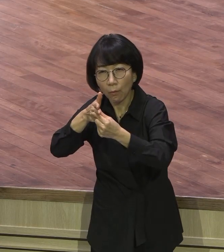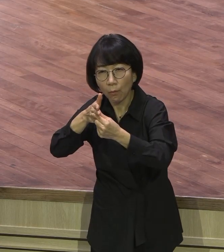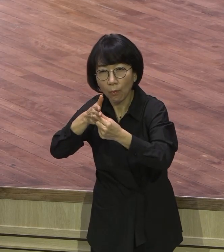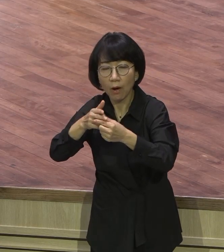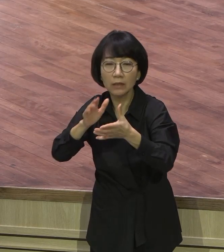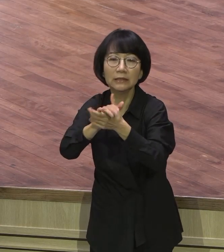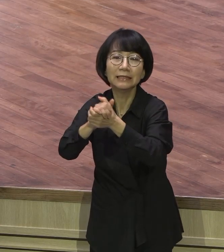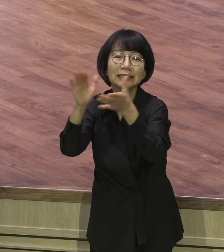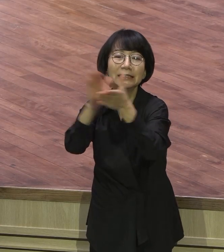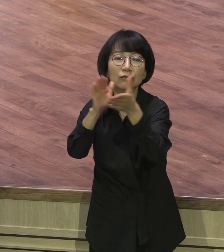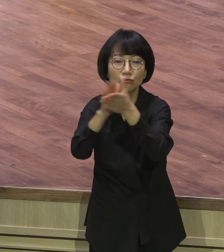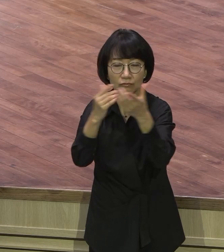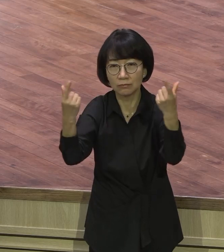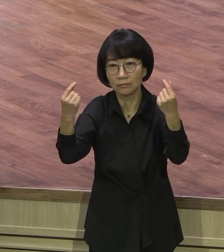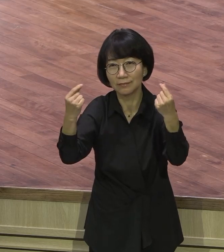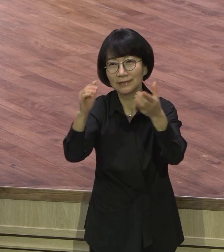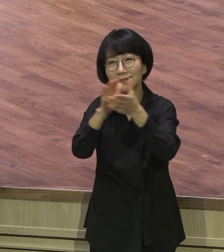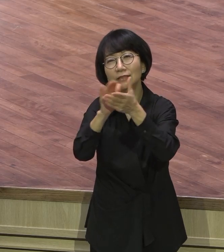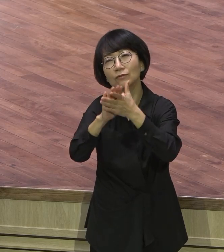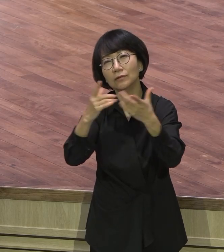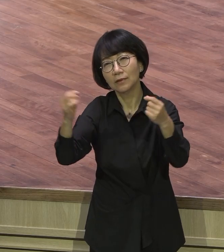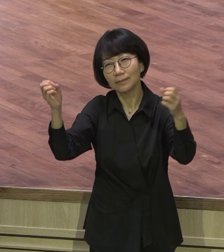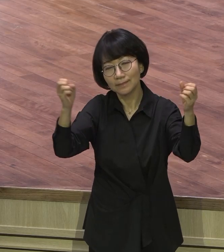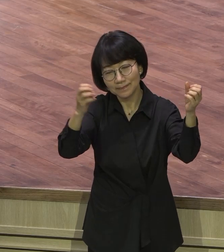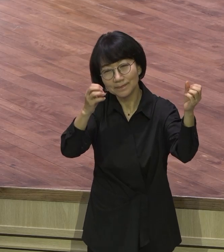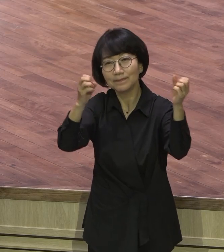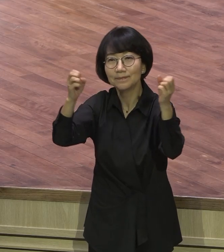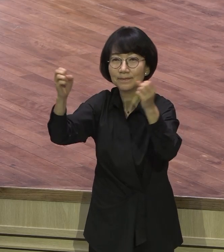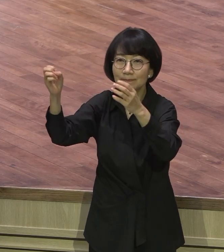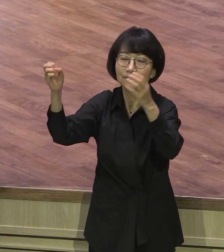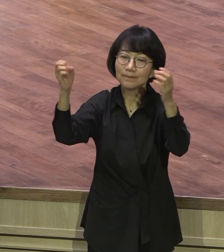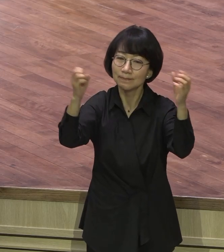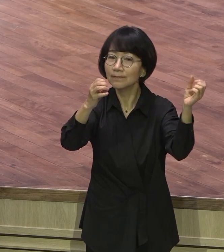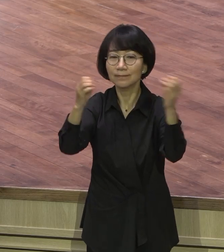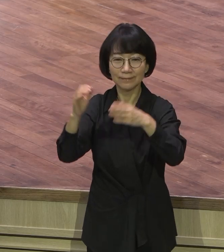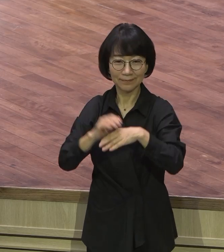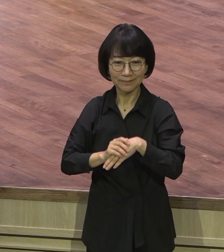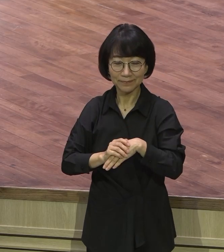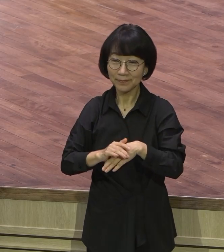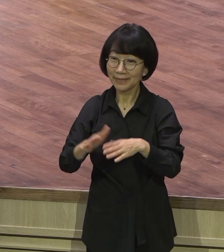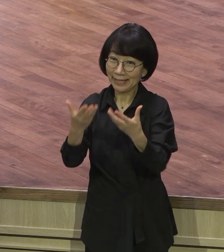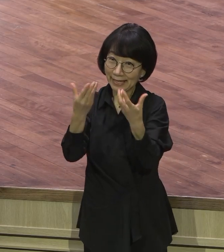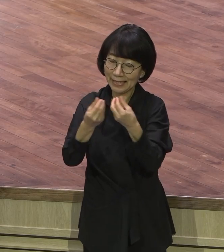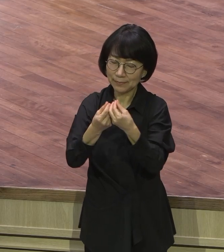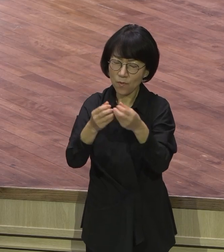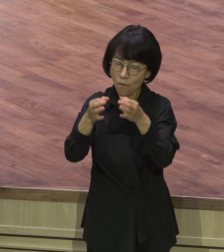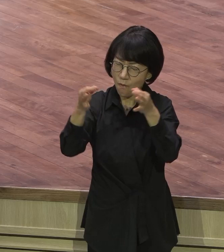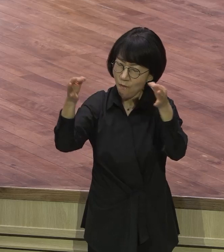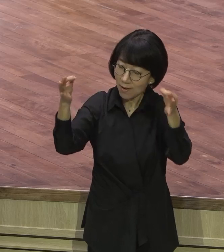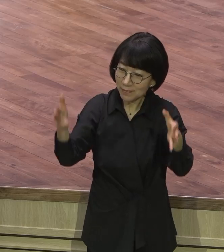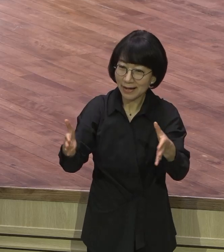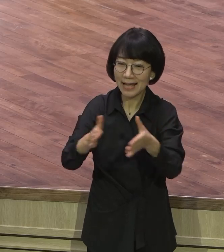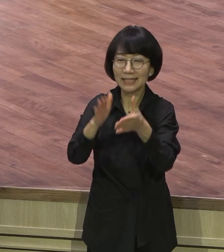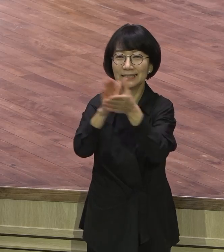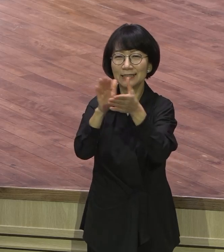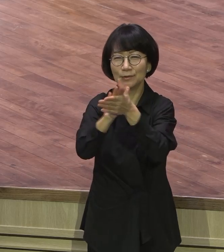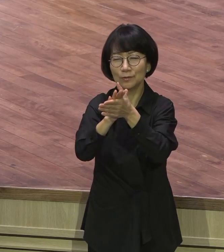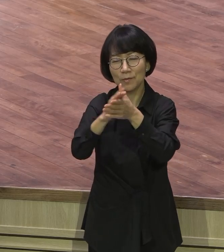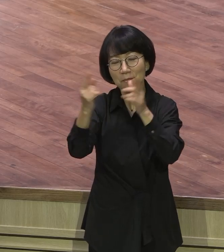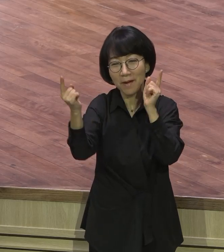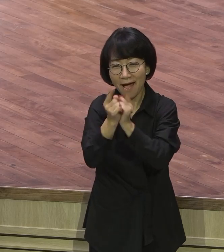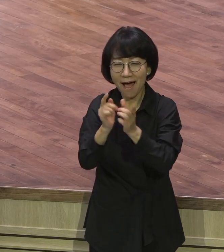장면이 나옵니다. 친구처럼 대화하는 오랜만에 정당한 친구를 만나서 밤새도록 대화를